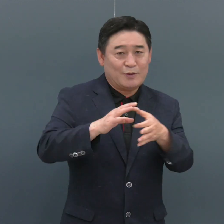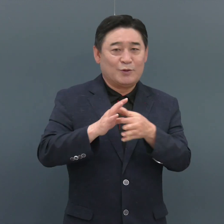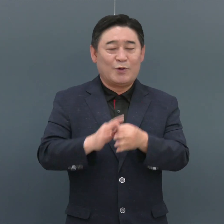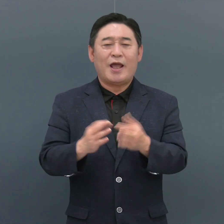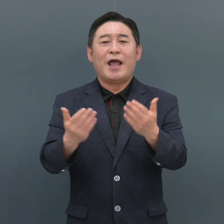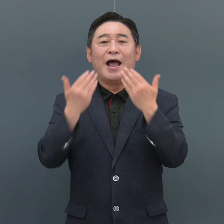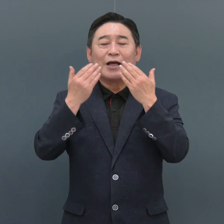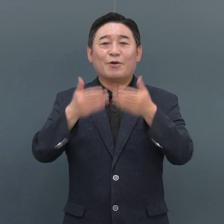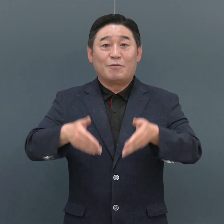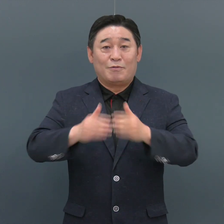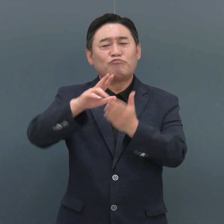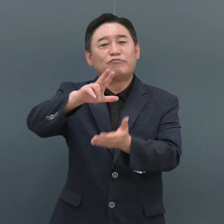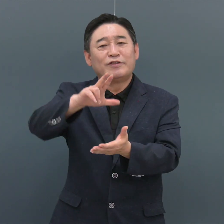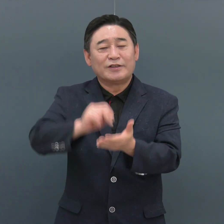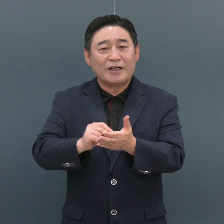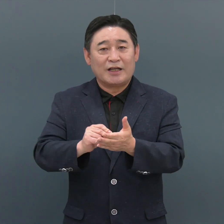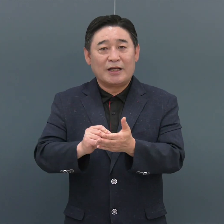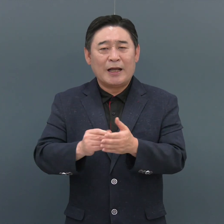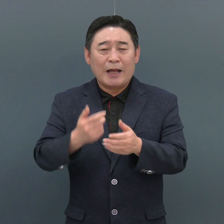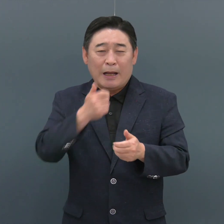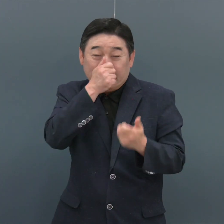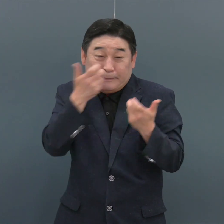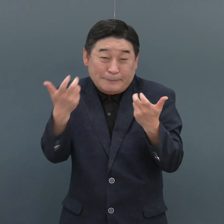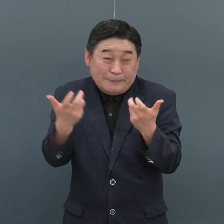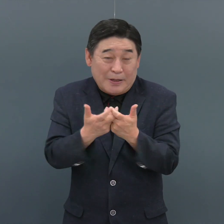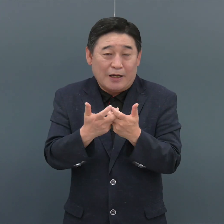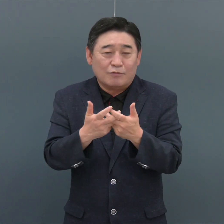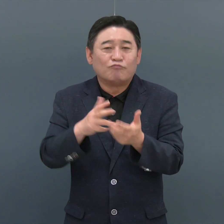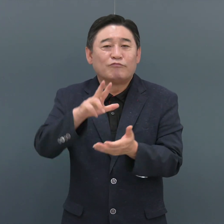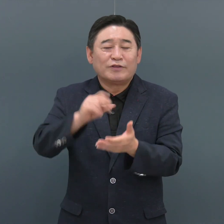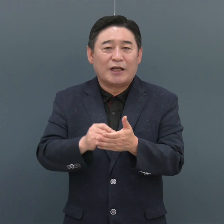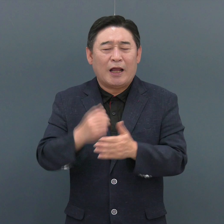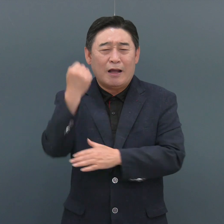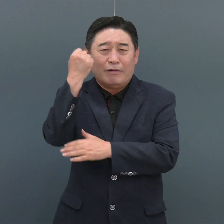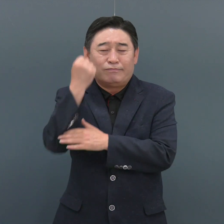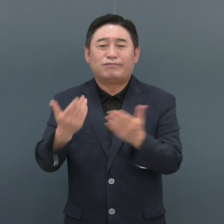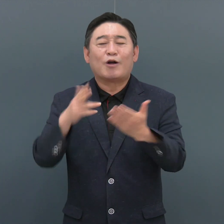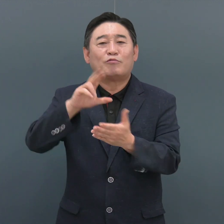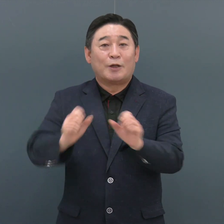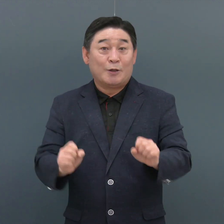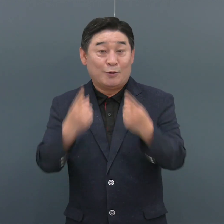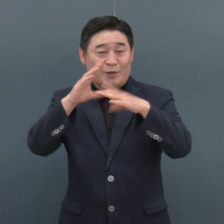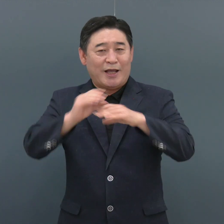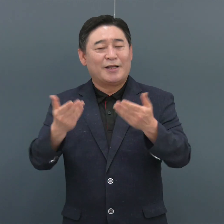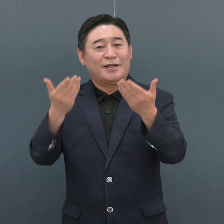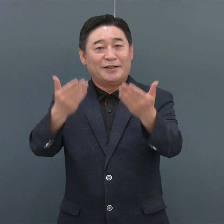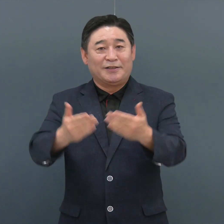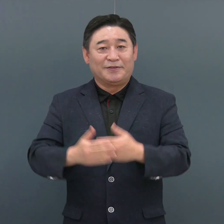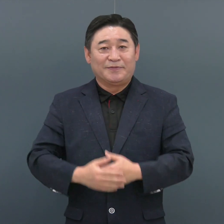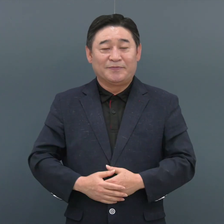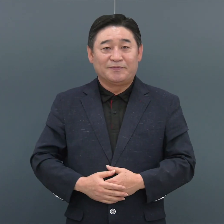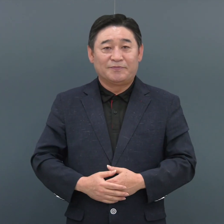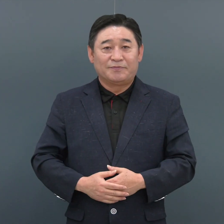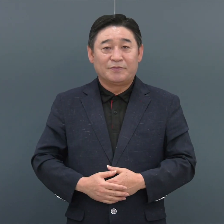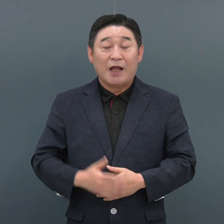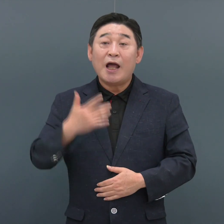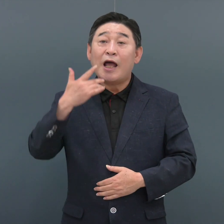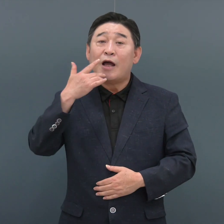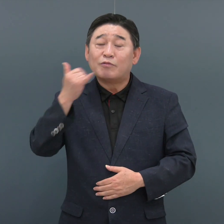신설 문제, 과밀 학급 문제, 노후 학교 문제를 동시에 해결하겠습니다. 부모님들이 속상하신 게